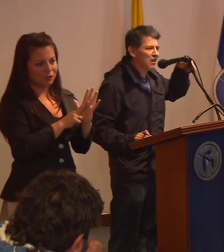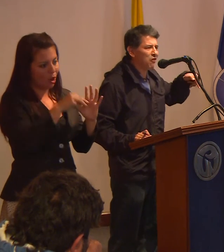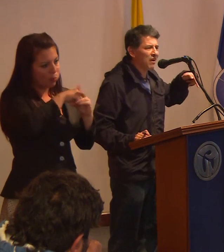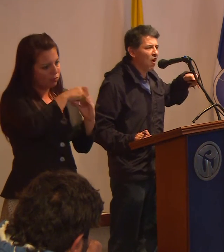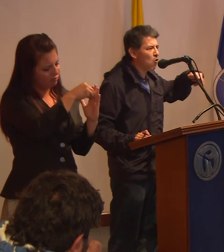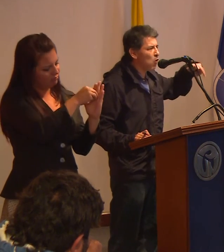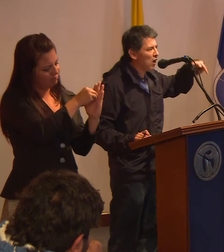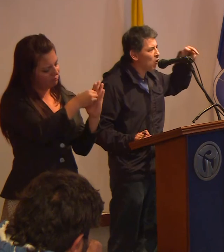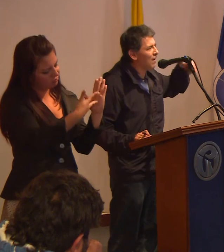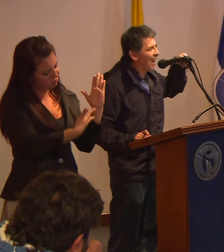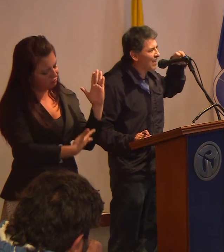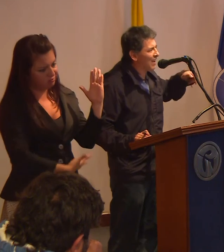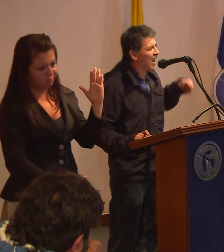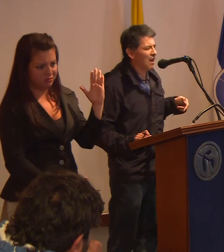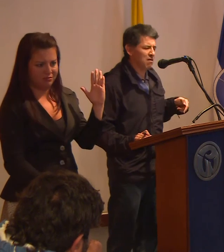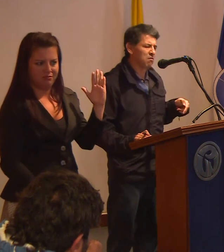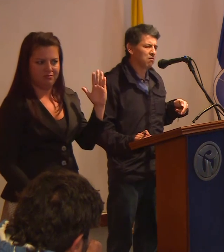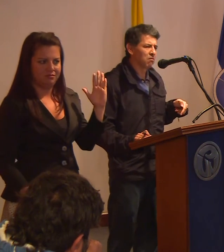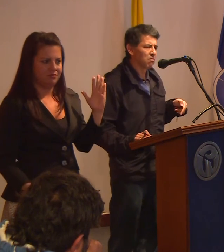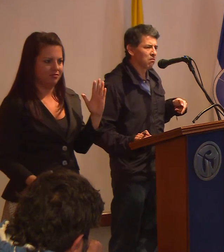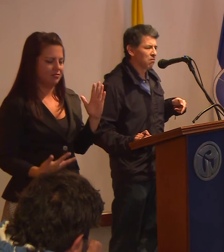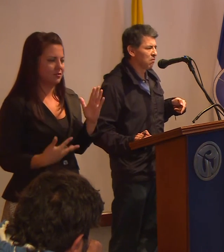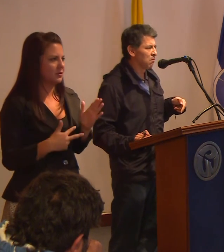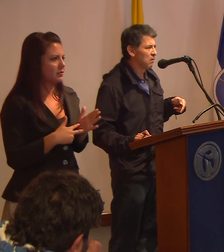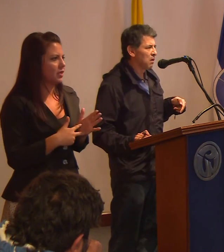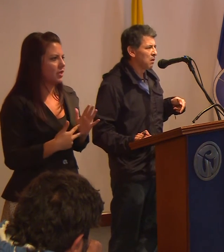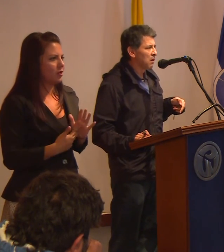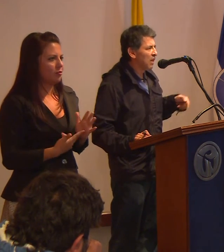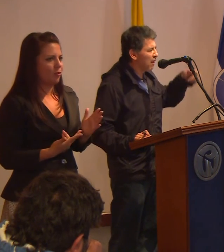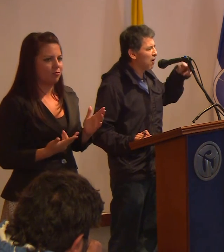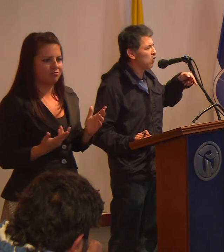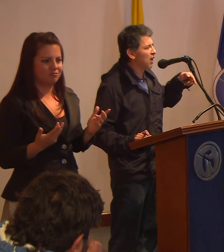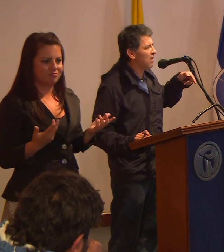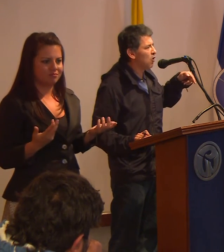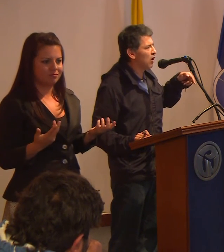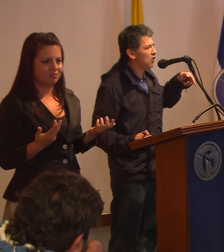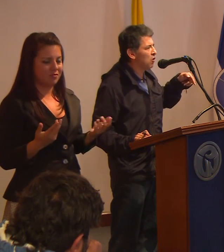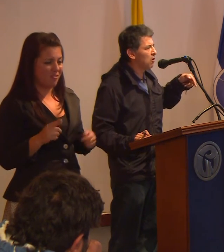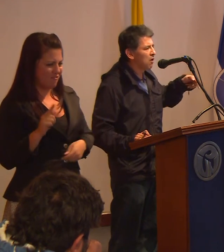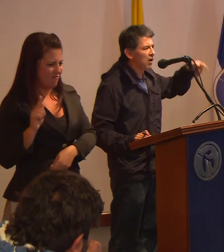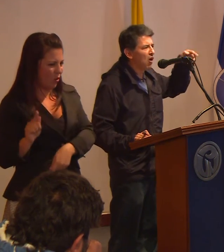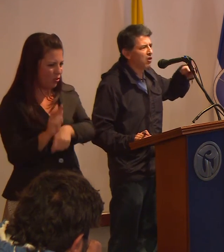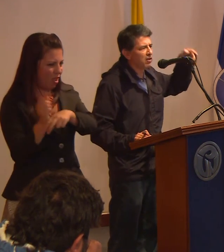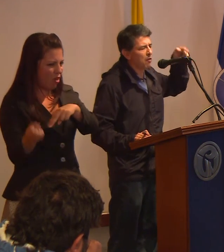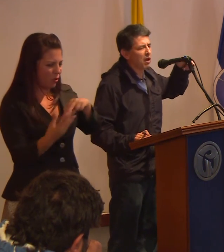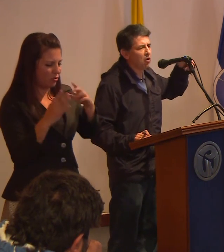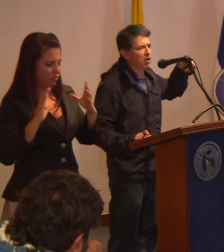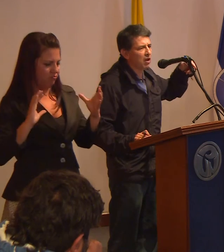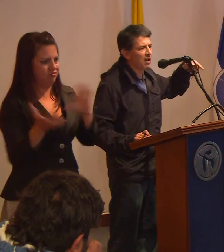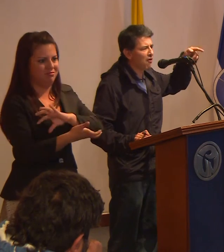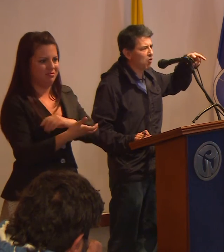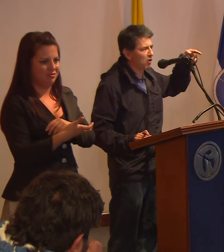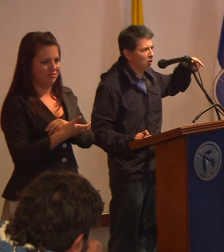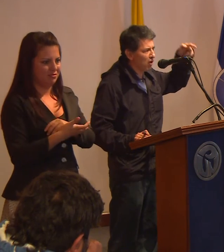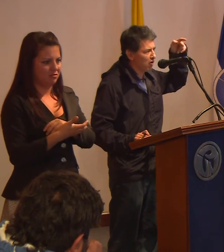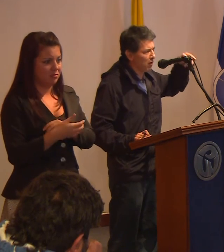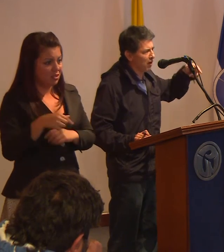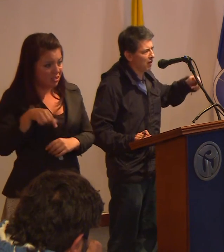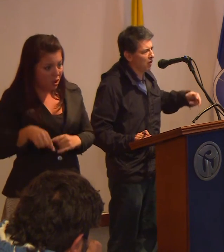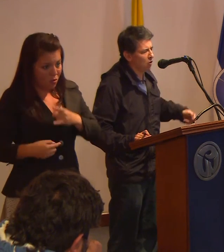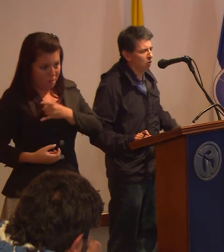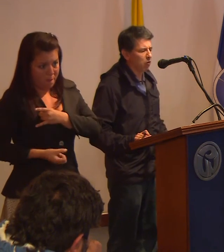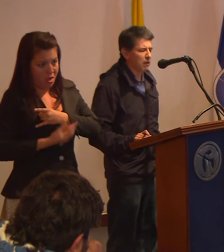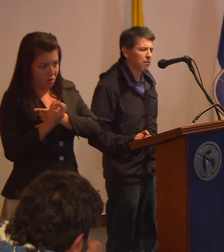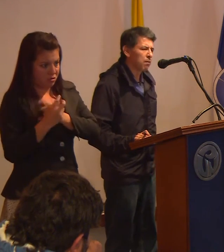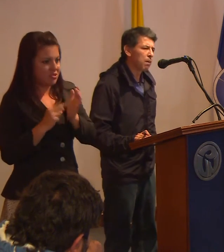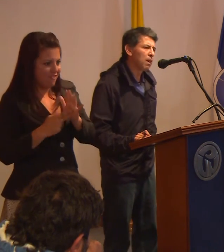que significa un vuelco radical de las facultades de educación, y la Universidad Pedagógica es la facultad de educación más